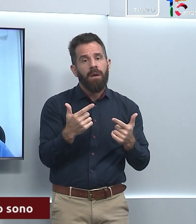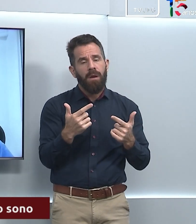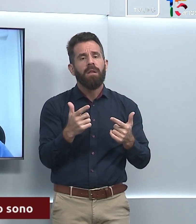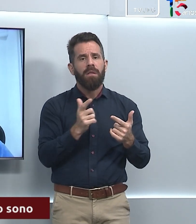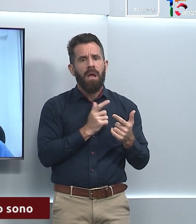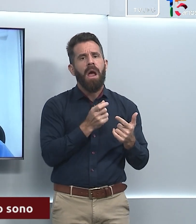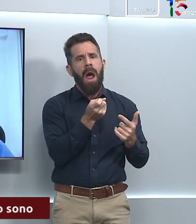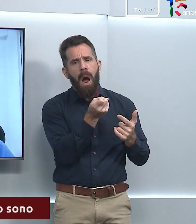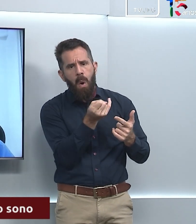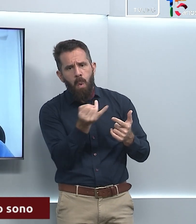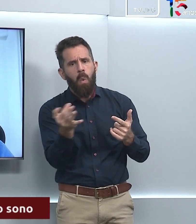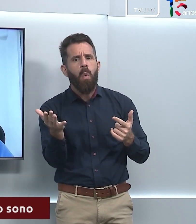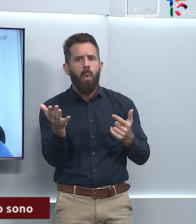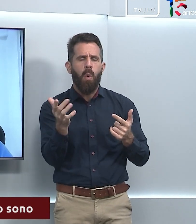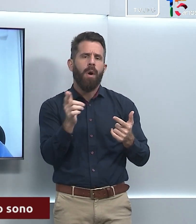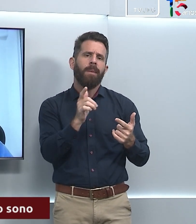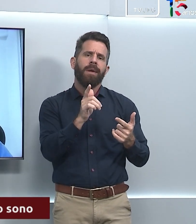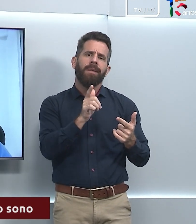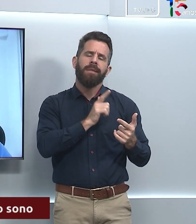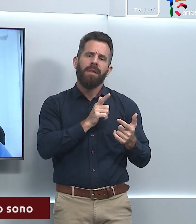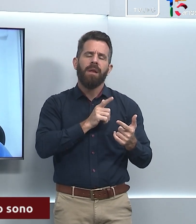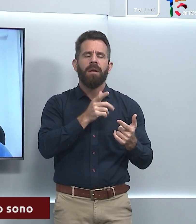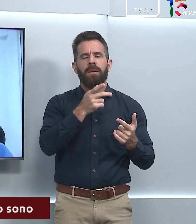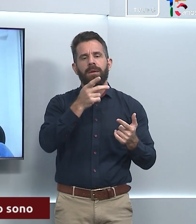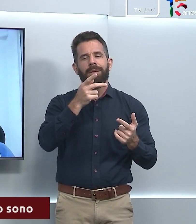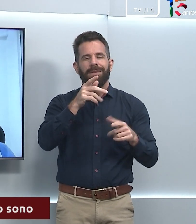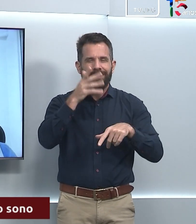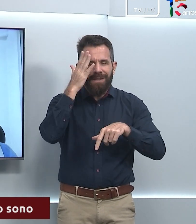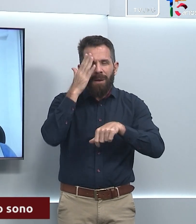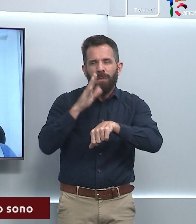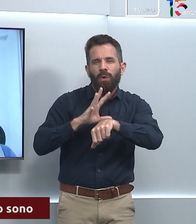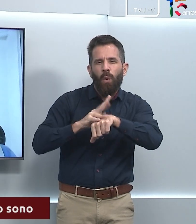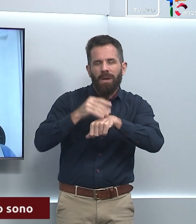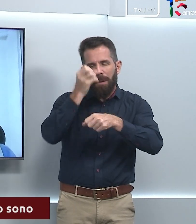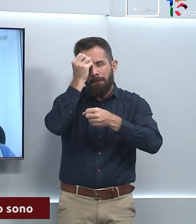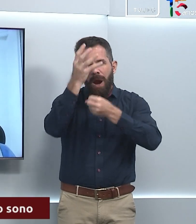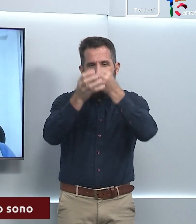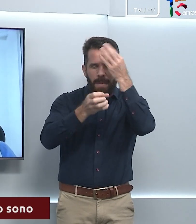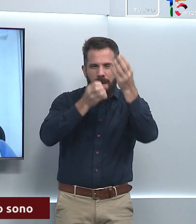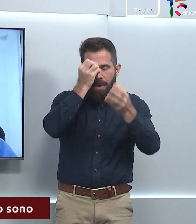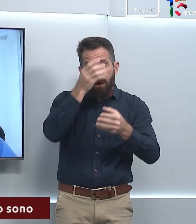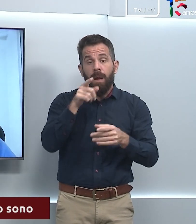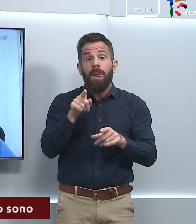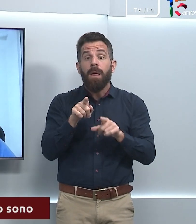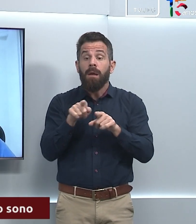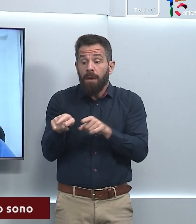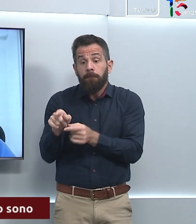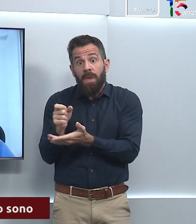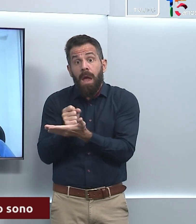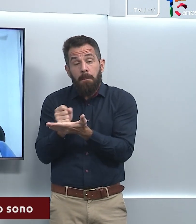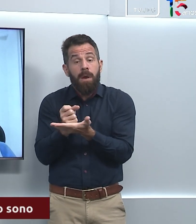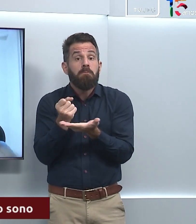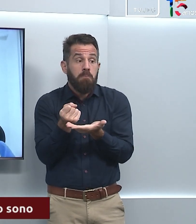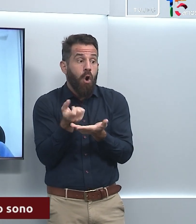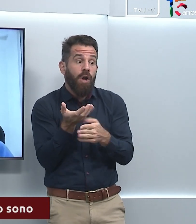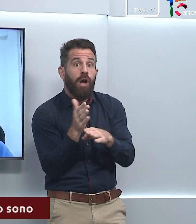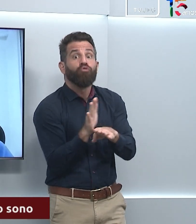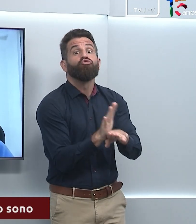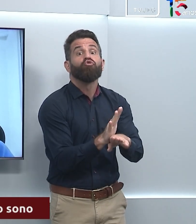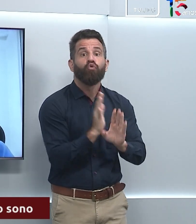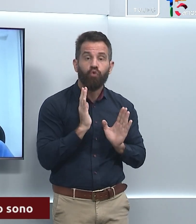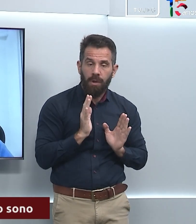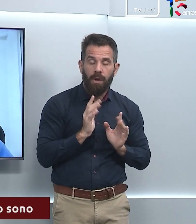alterações neurodegenerativas, tipo Alzheimer, Parkinson, mas como adjuvantes, né? E eu queria falar